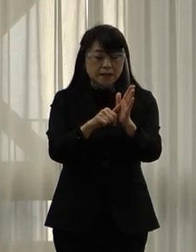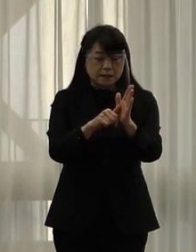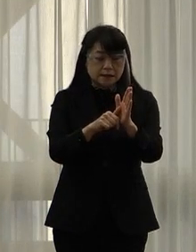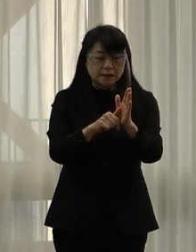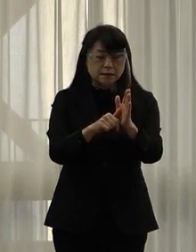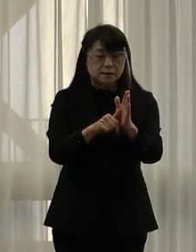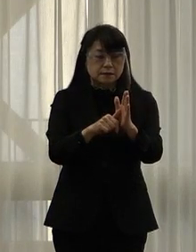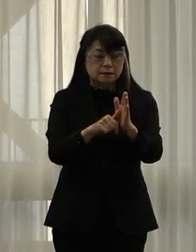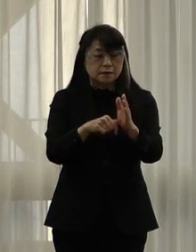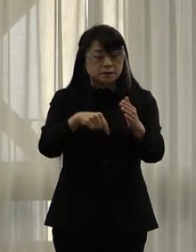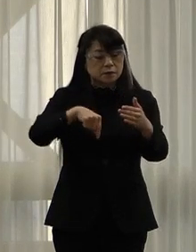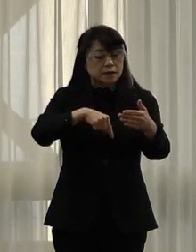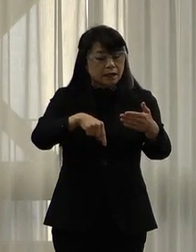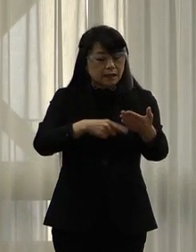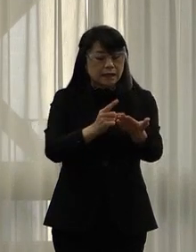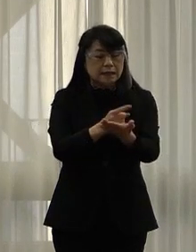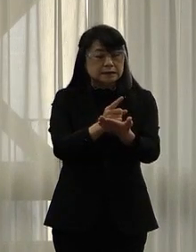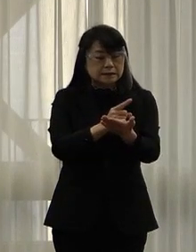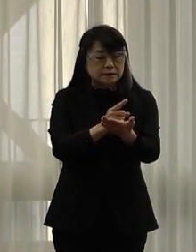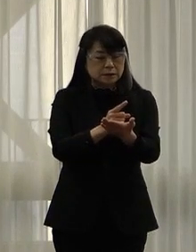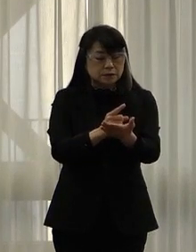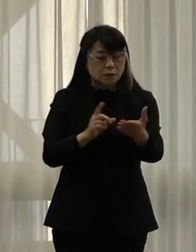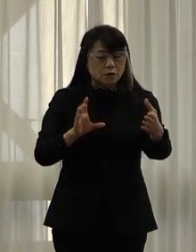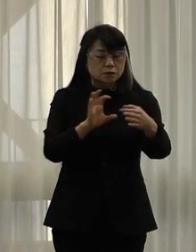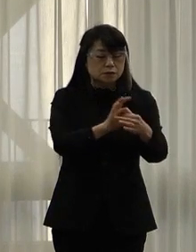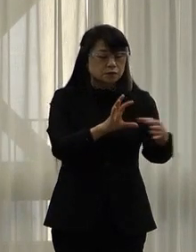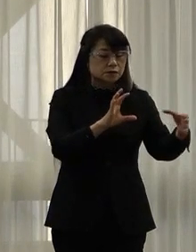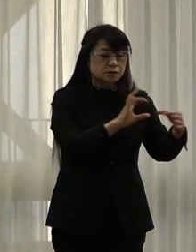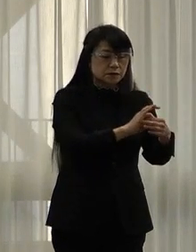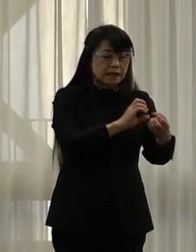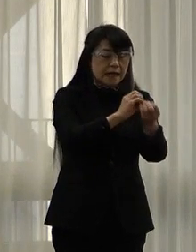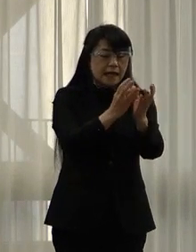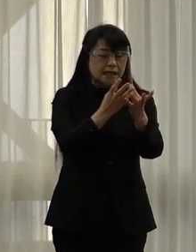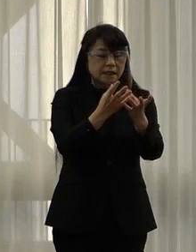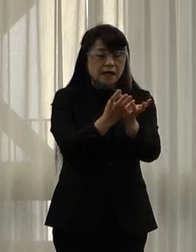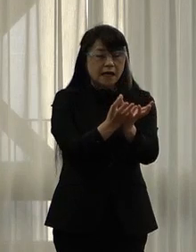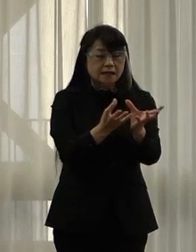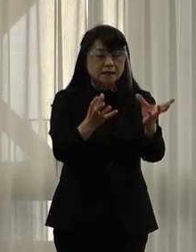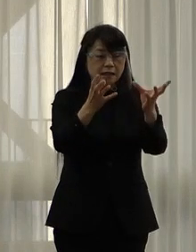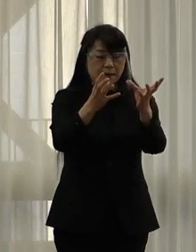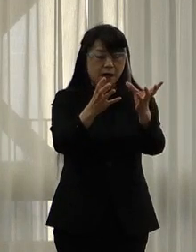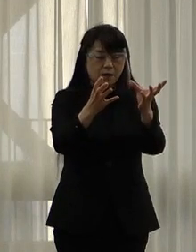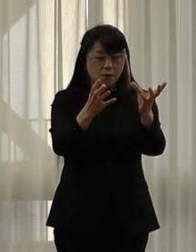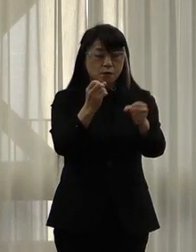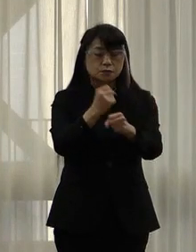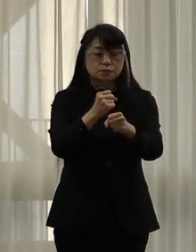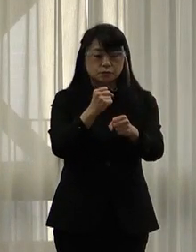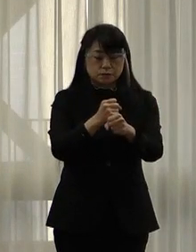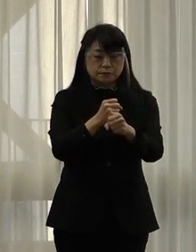ね、その花の束を作るんです。例えば、